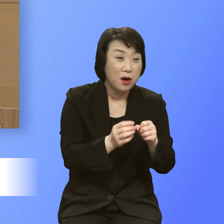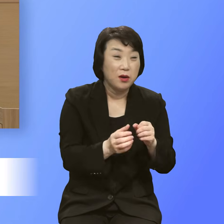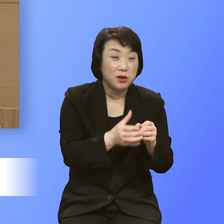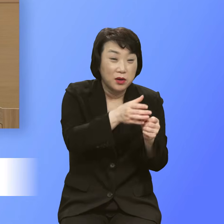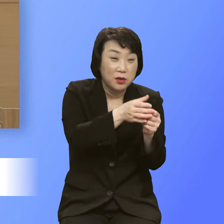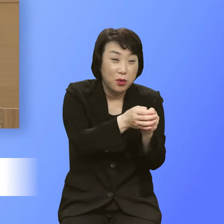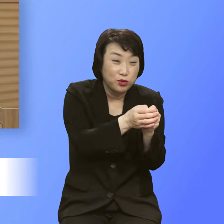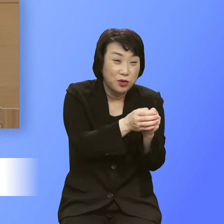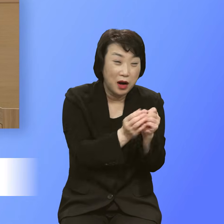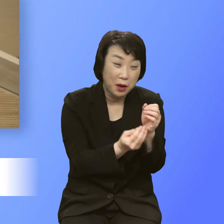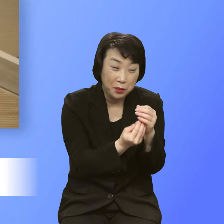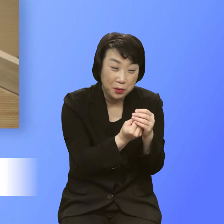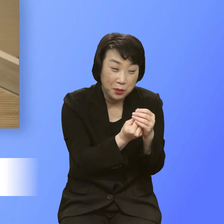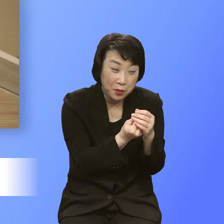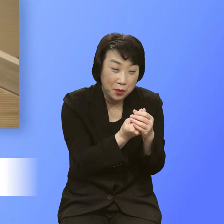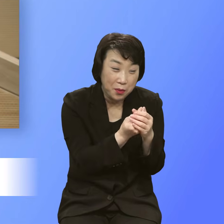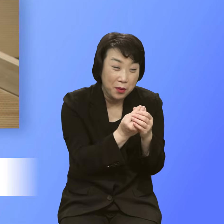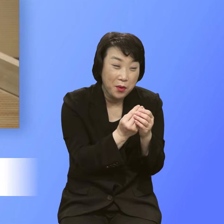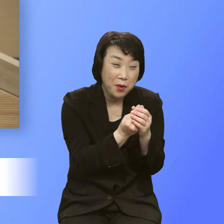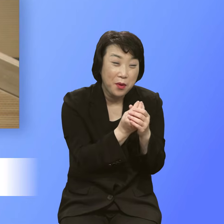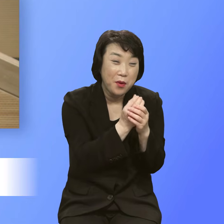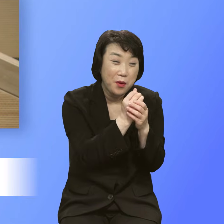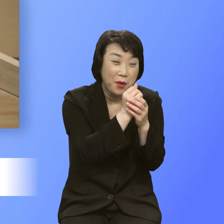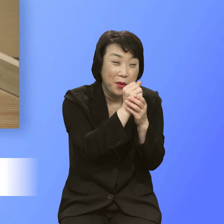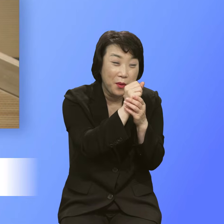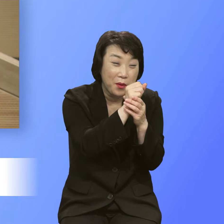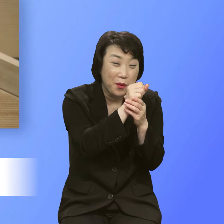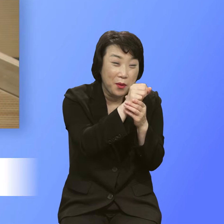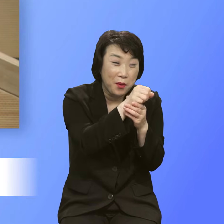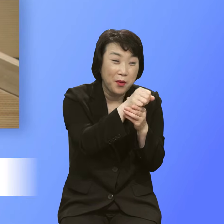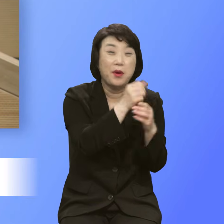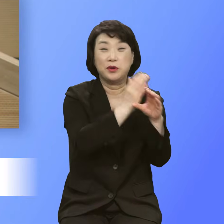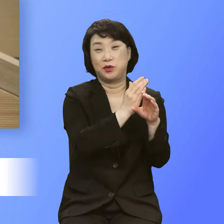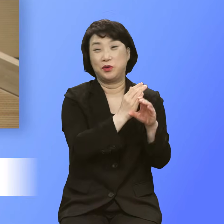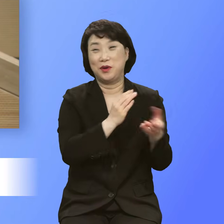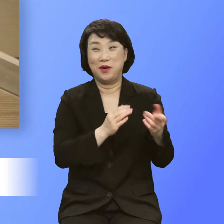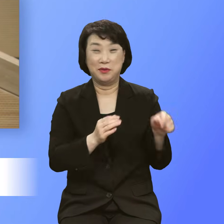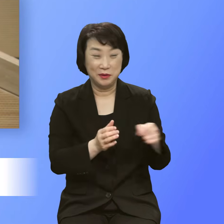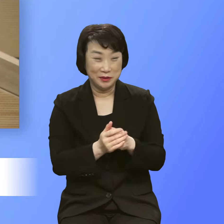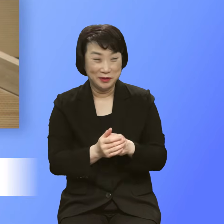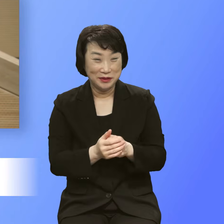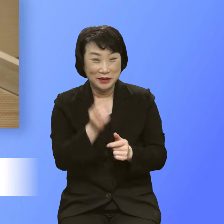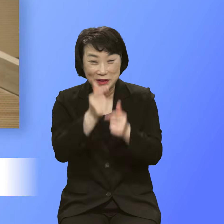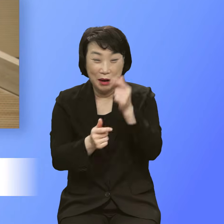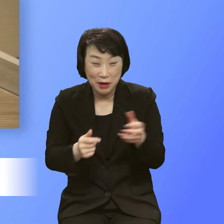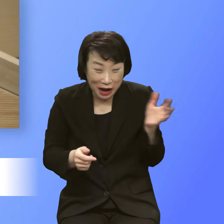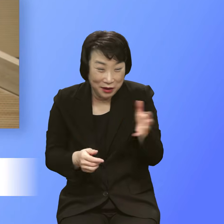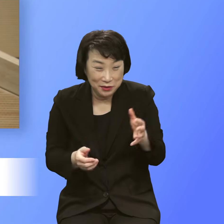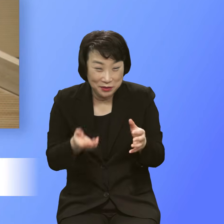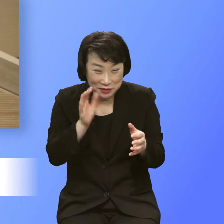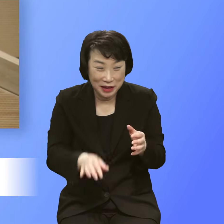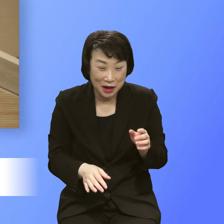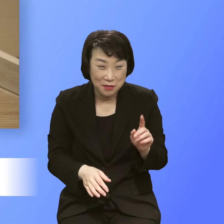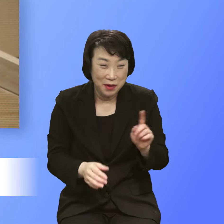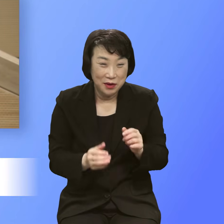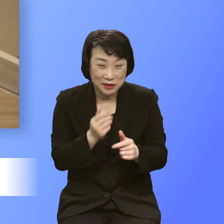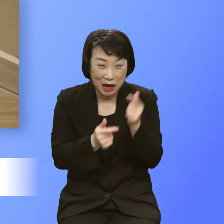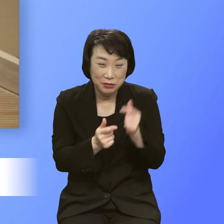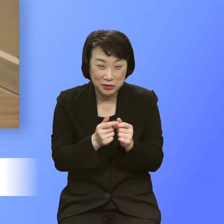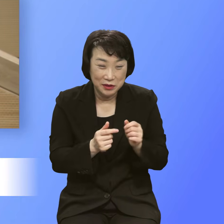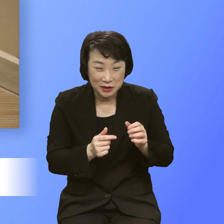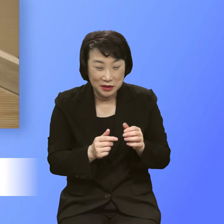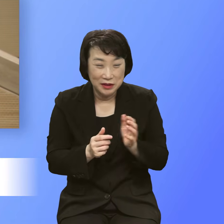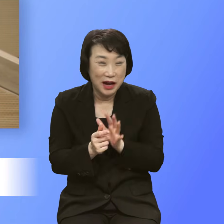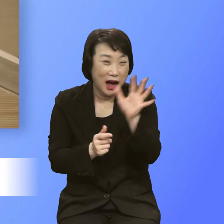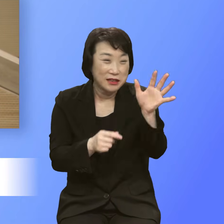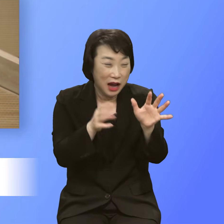쭉 속에서 나요. 어떻게 아무것도 없는 나무에도 복숭아가 달려 이거 꽃이 피더니 다들 이만하게